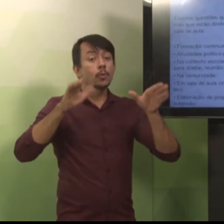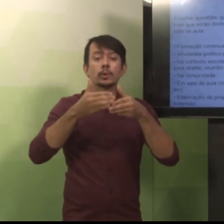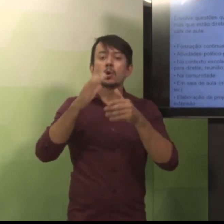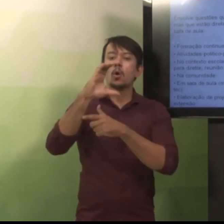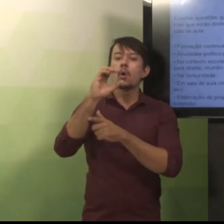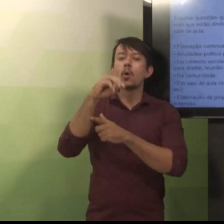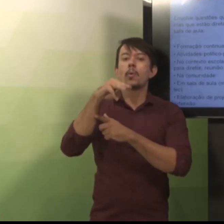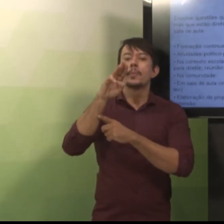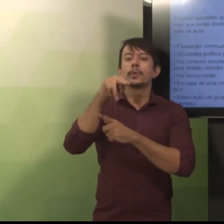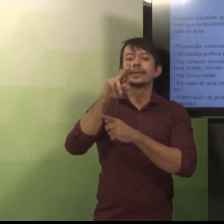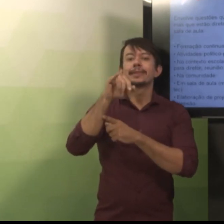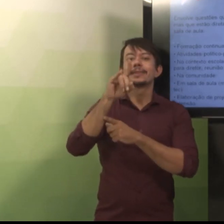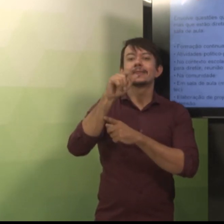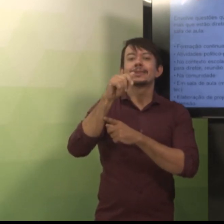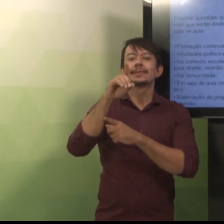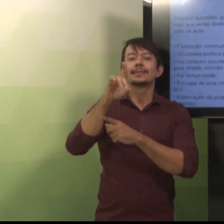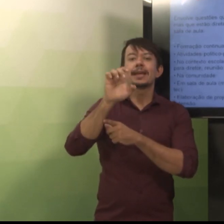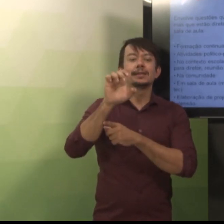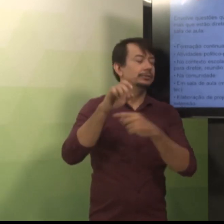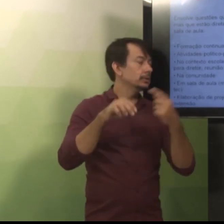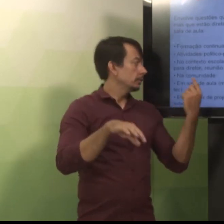Na comunidade,